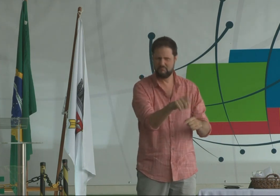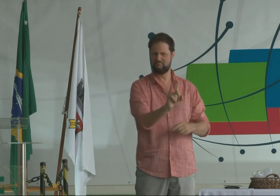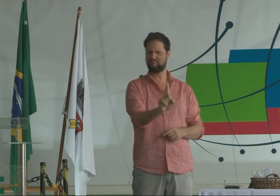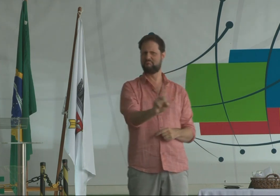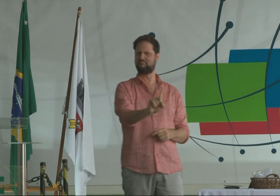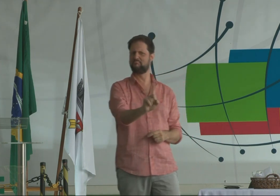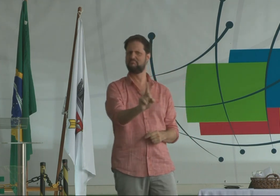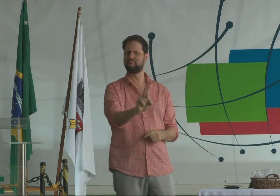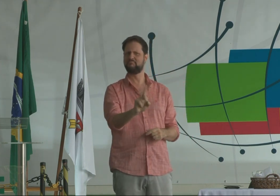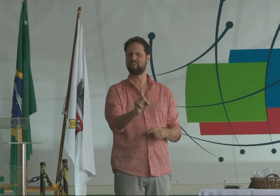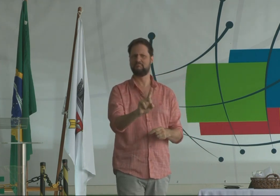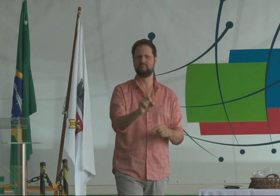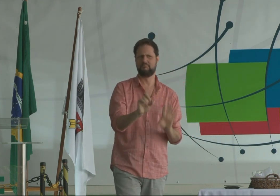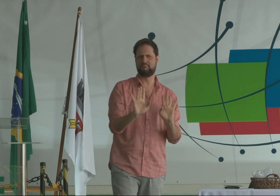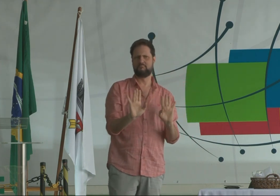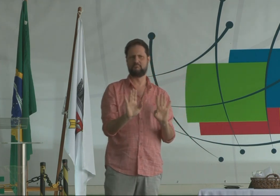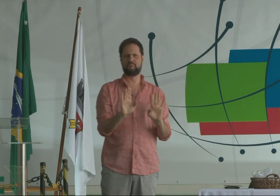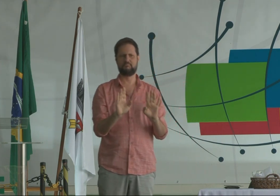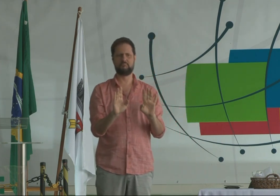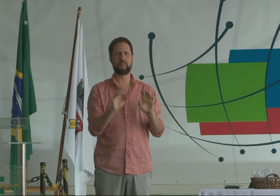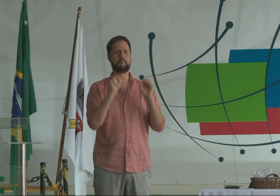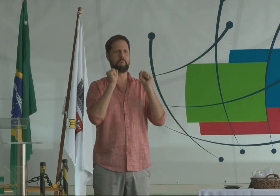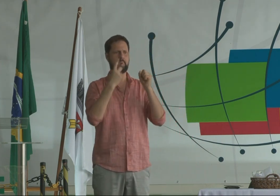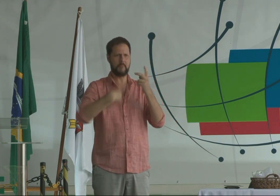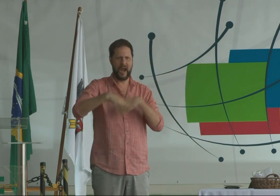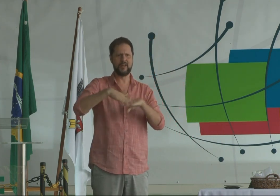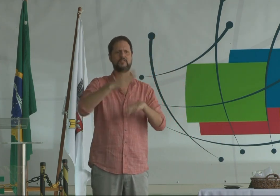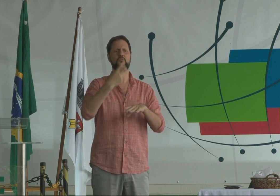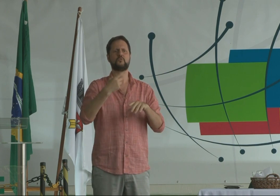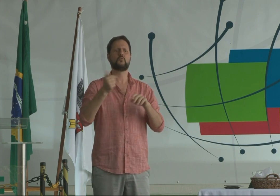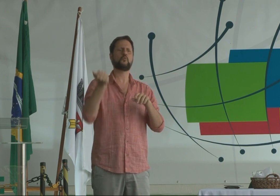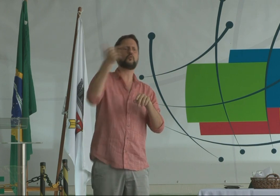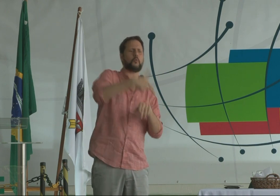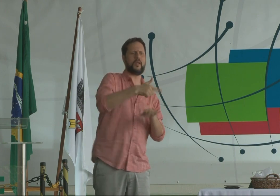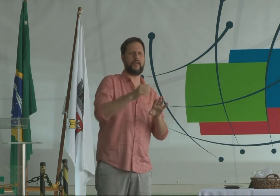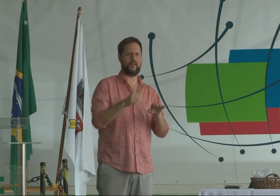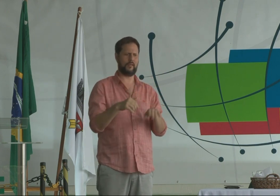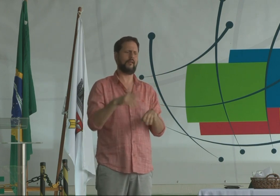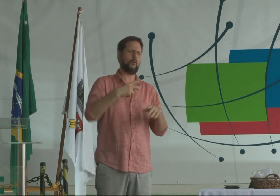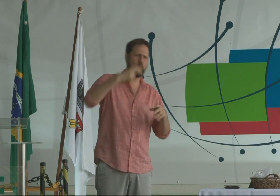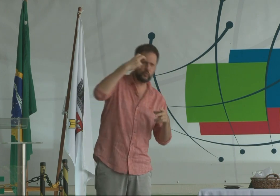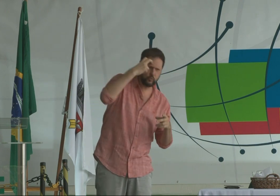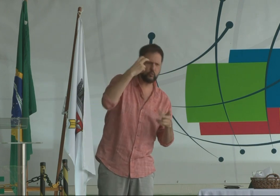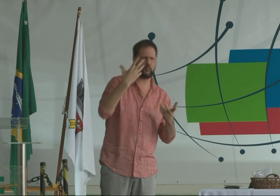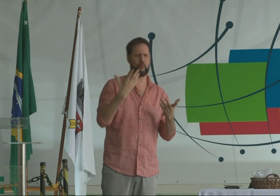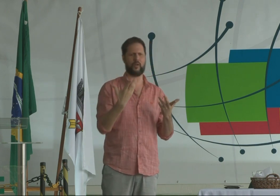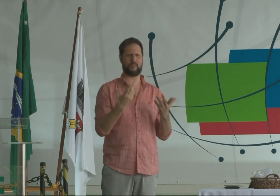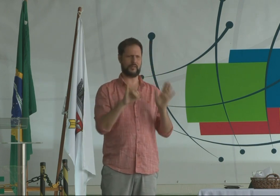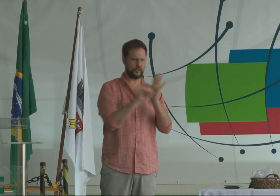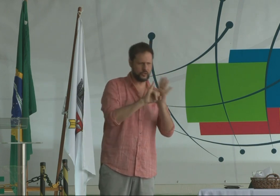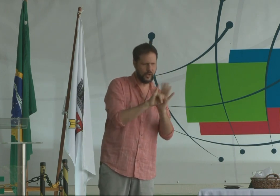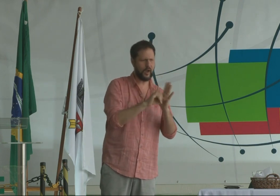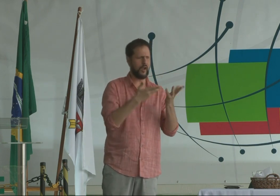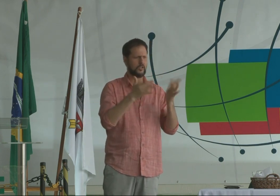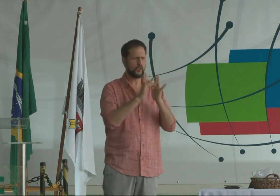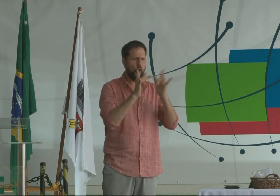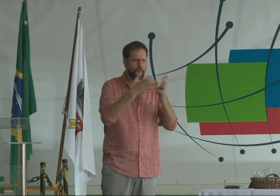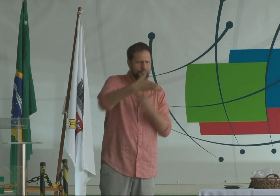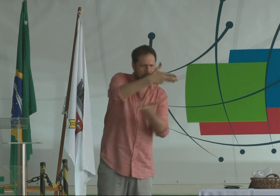Não, não, não. Não. Não. É mais do que isso. É cultura, é identidade, é